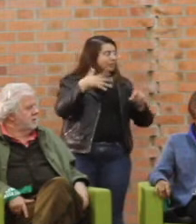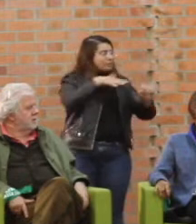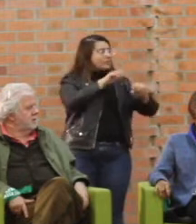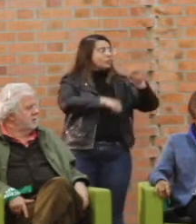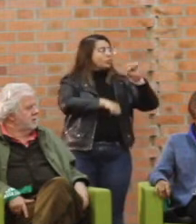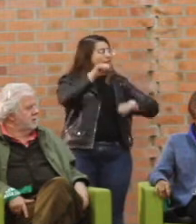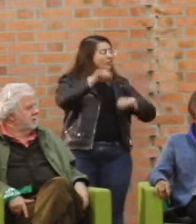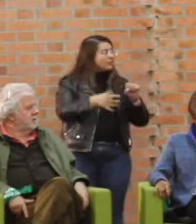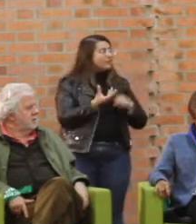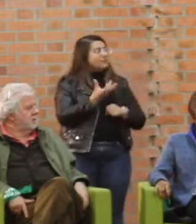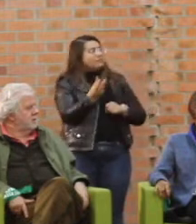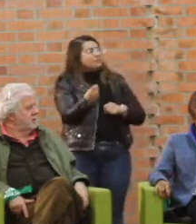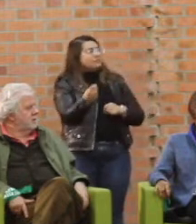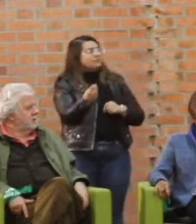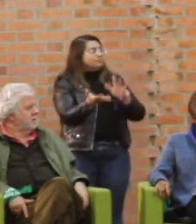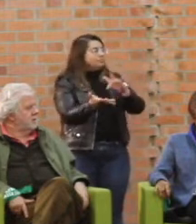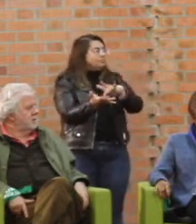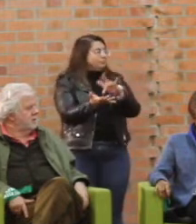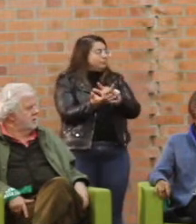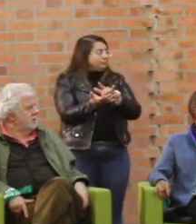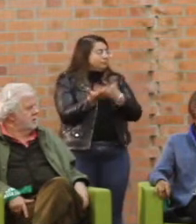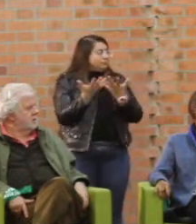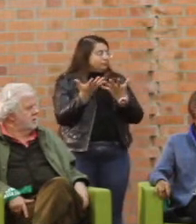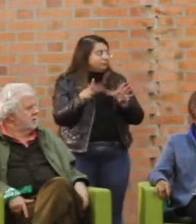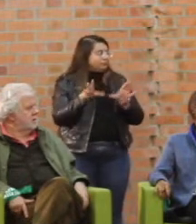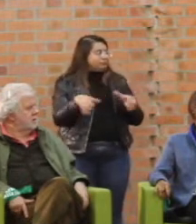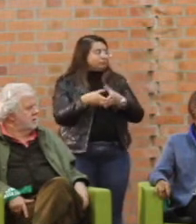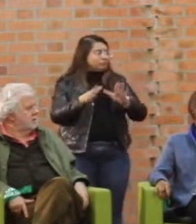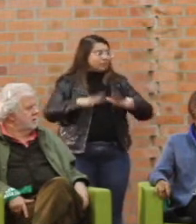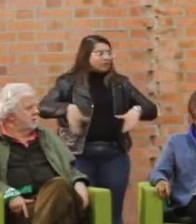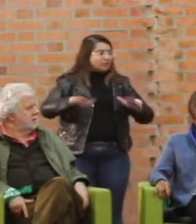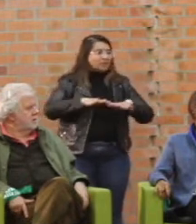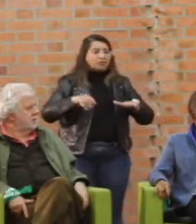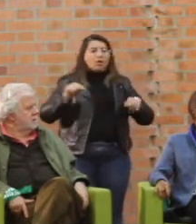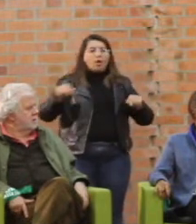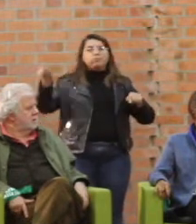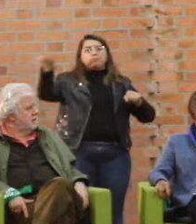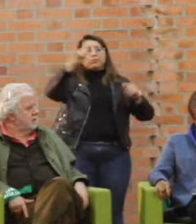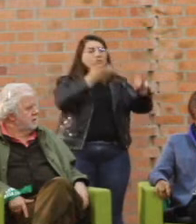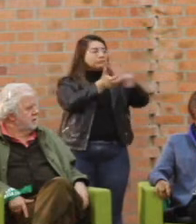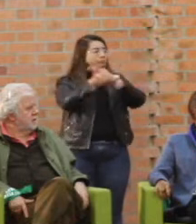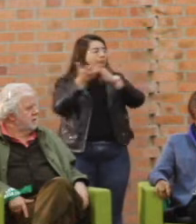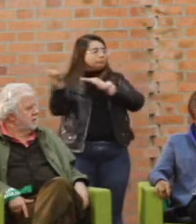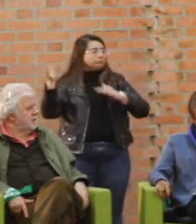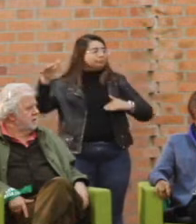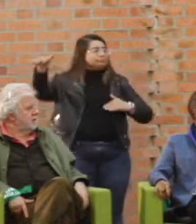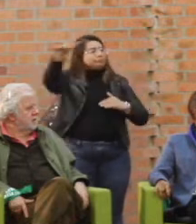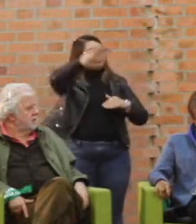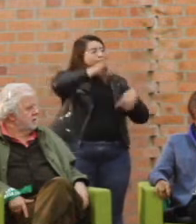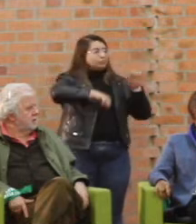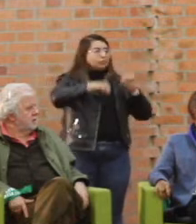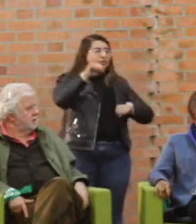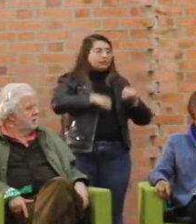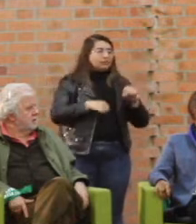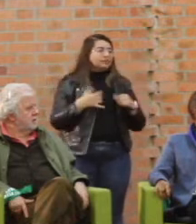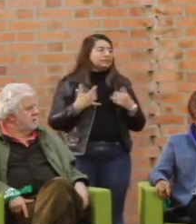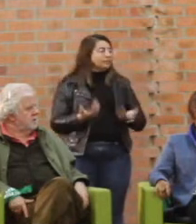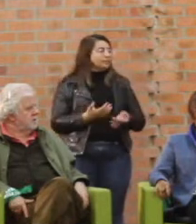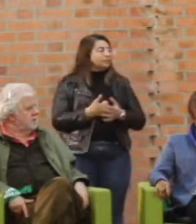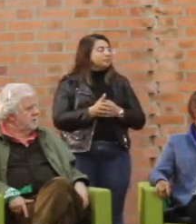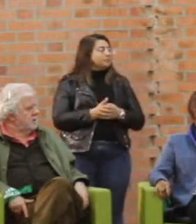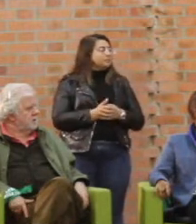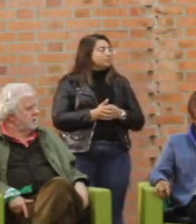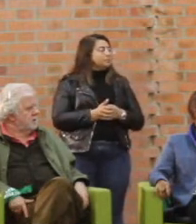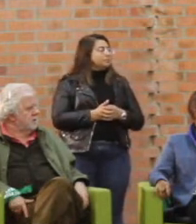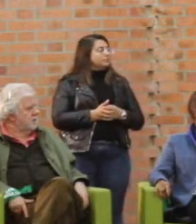posibilidad de estar presente y de ocupar los espacios de lo público a la a la posibilidad también de